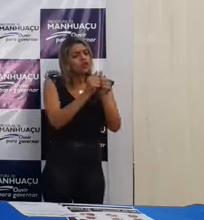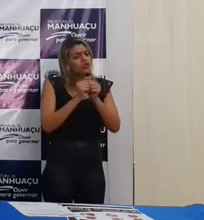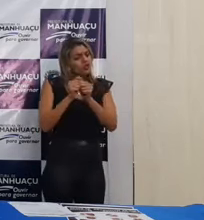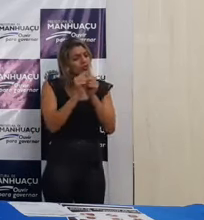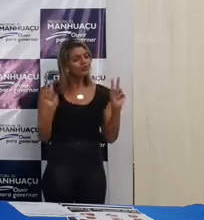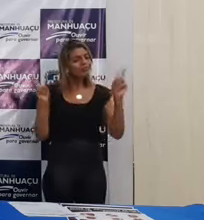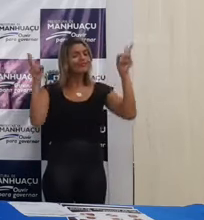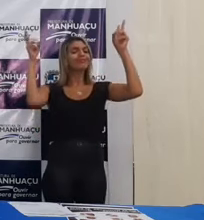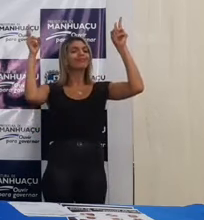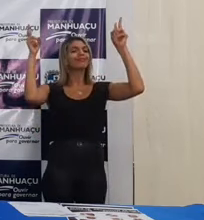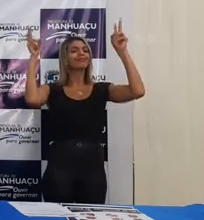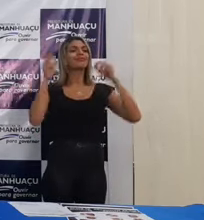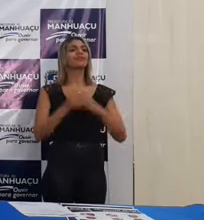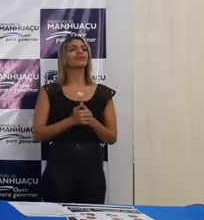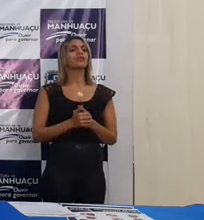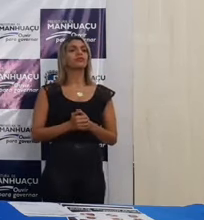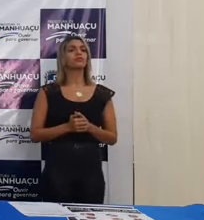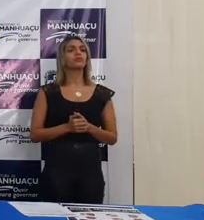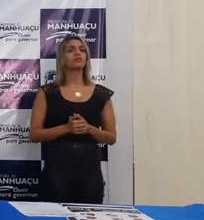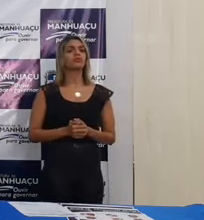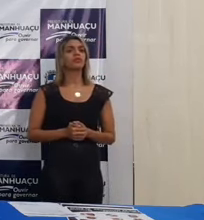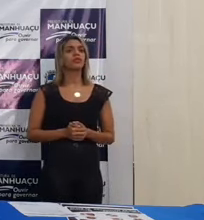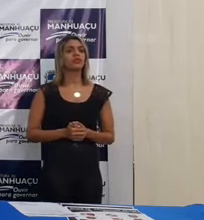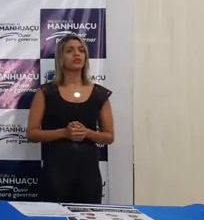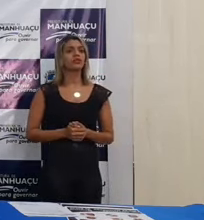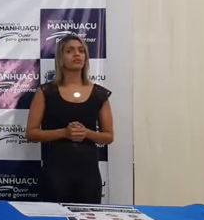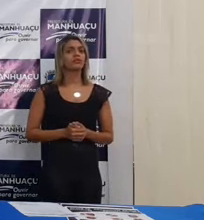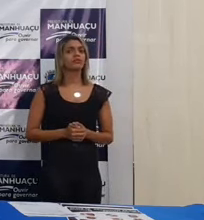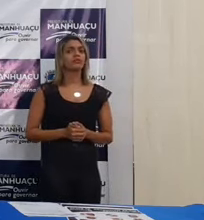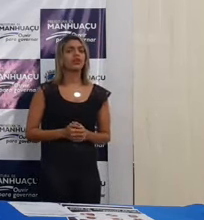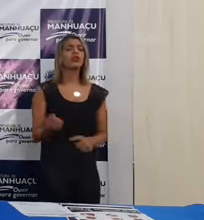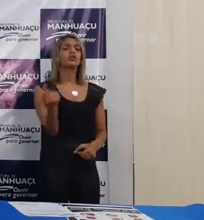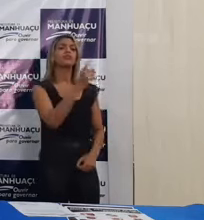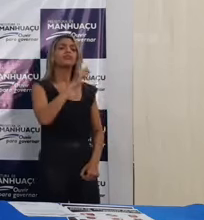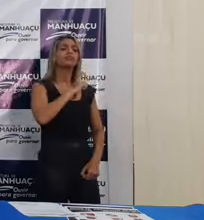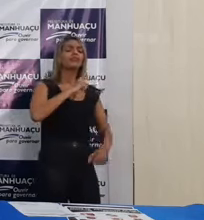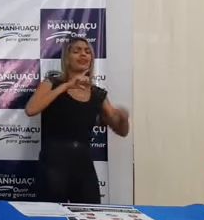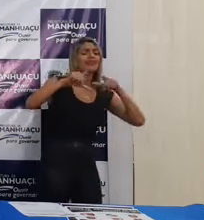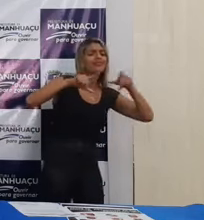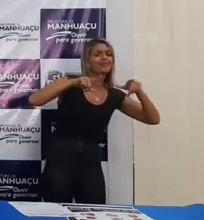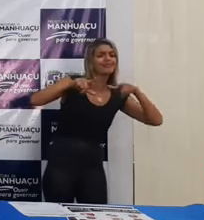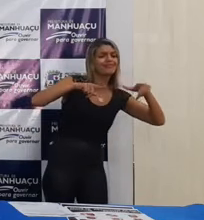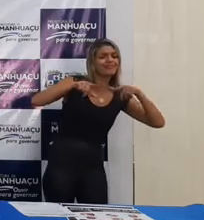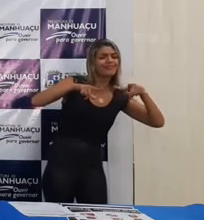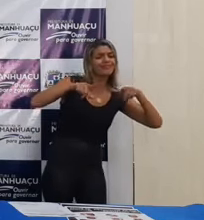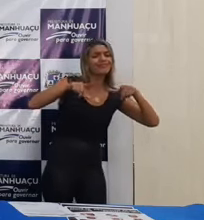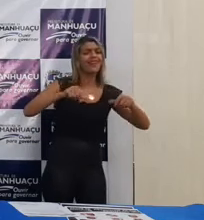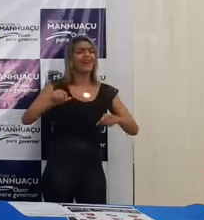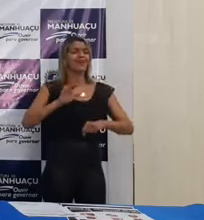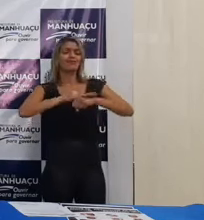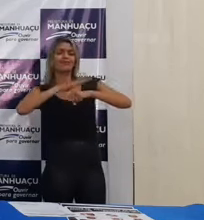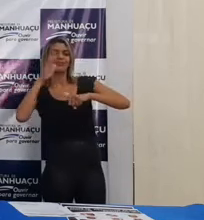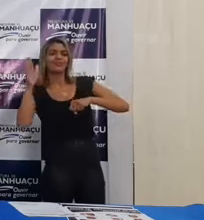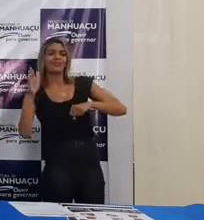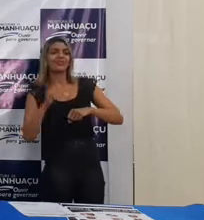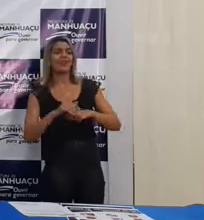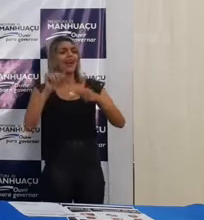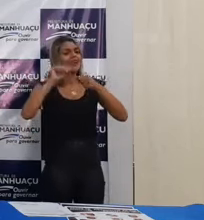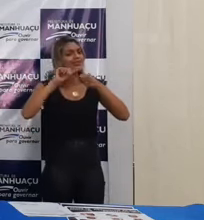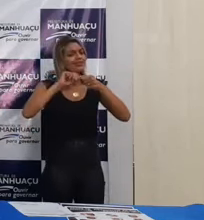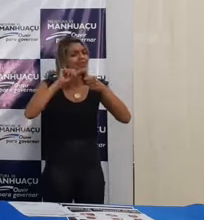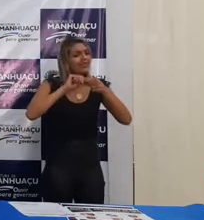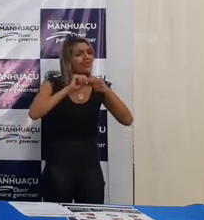conseguir. Se você propagar mais as ideias fluem. E o objetivo nosso é esse. É fazer a